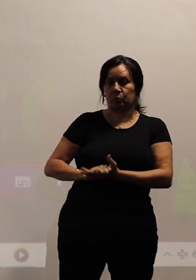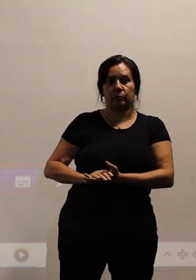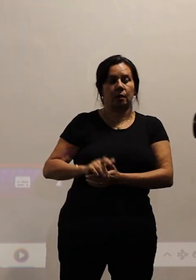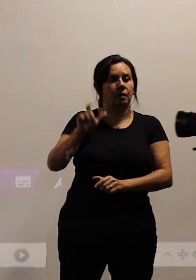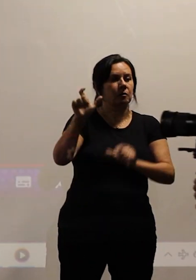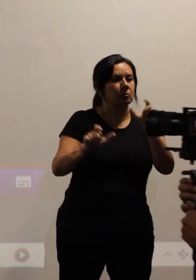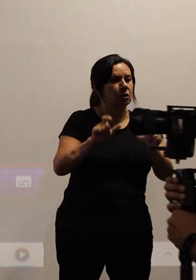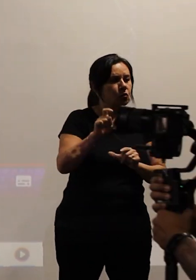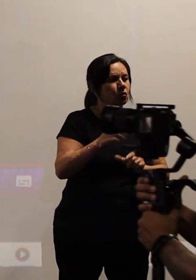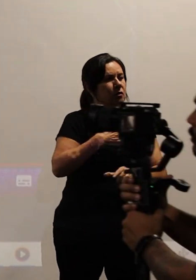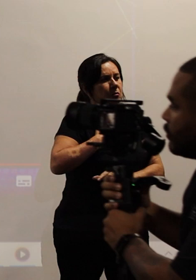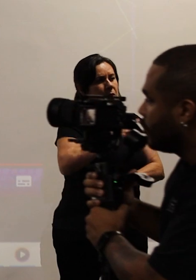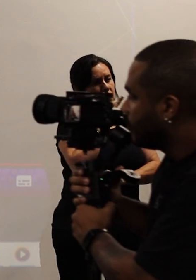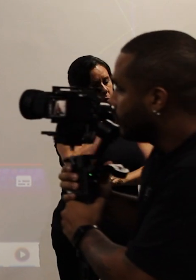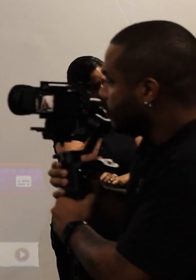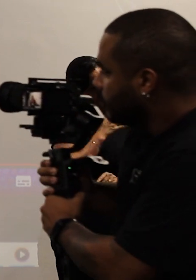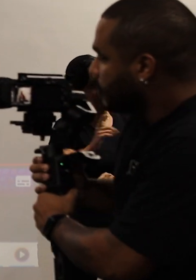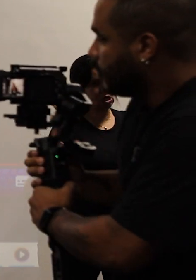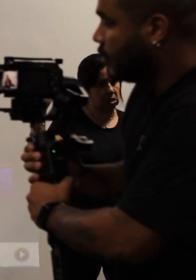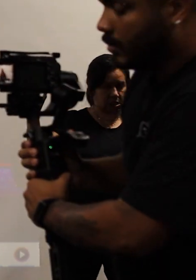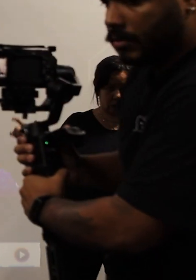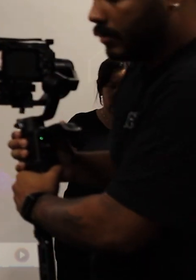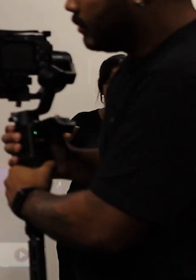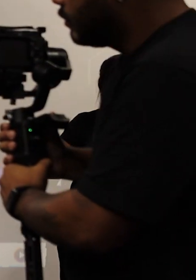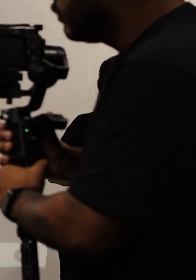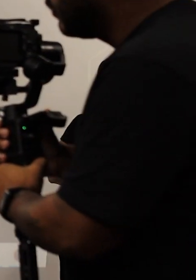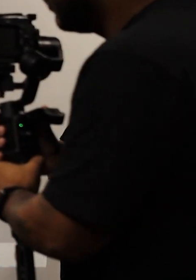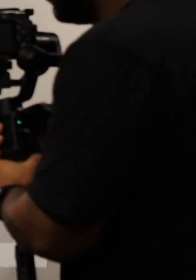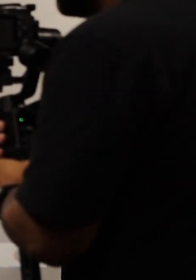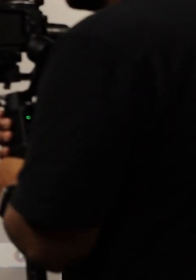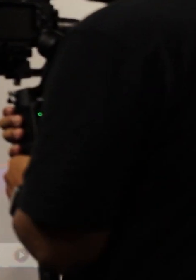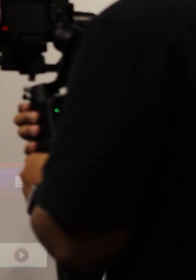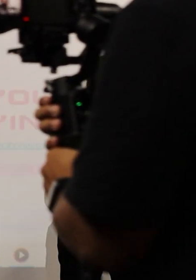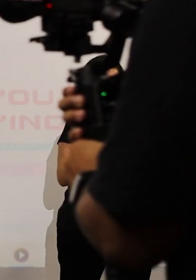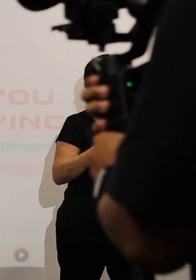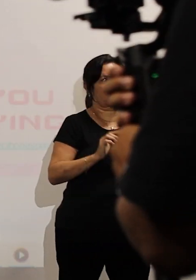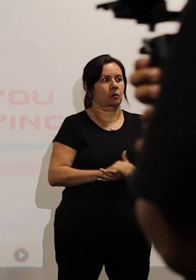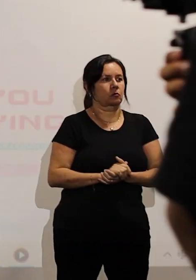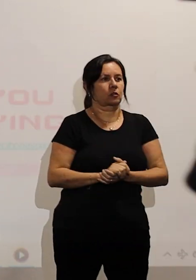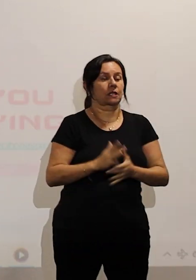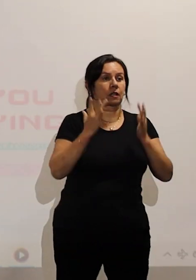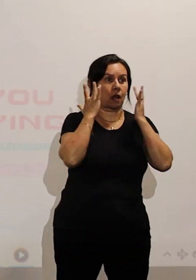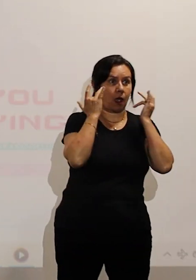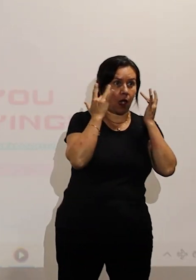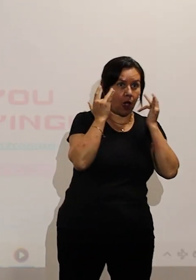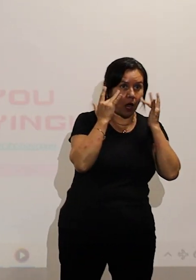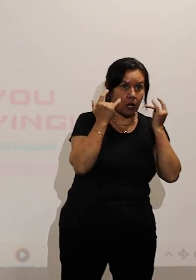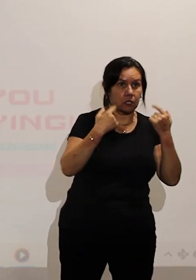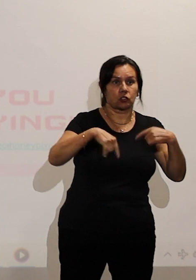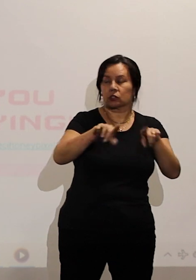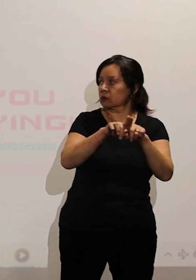me conhece aí na área, é o nome que eu coloquei aí como meu nome na arte, né?